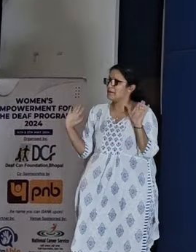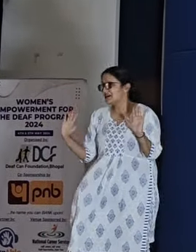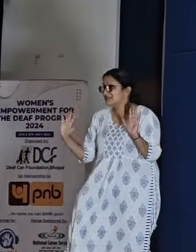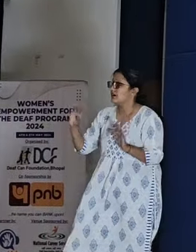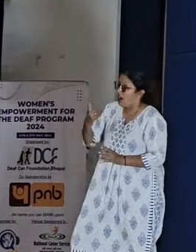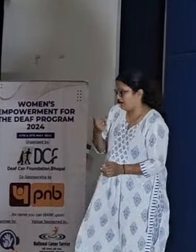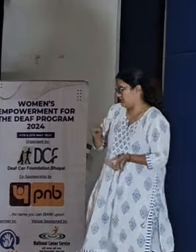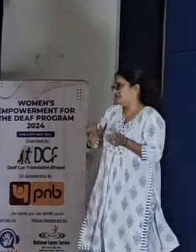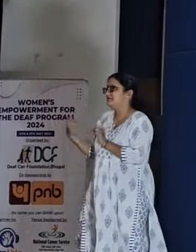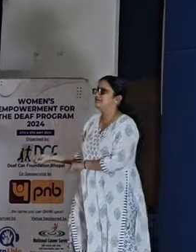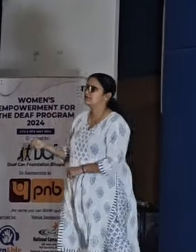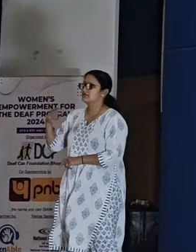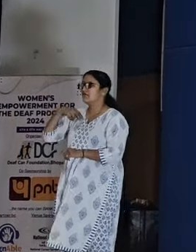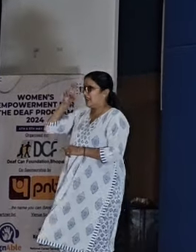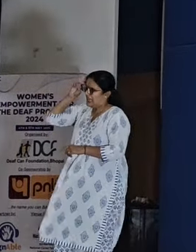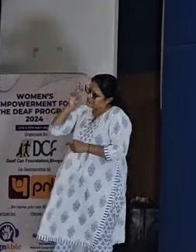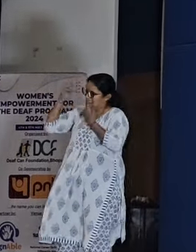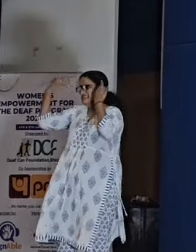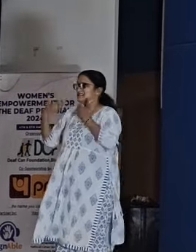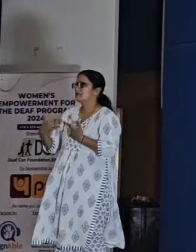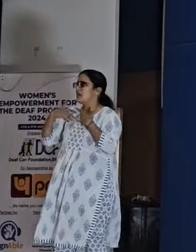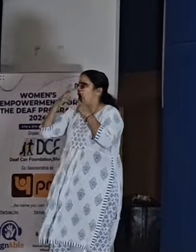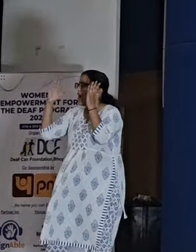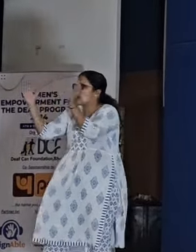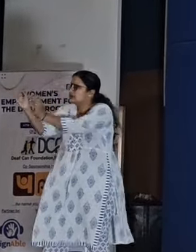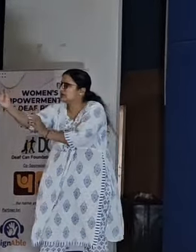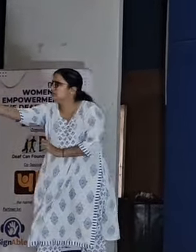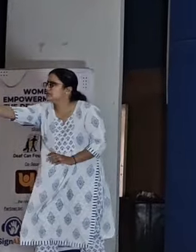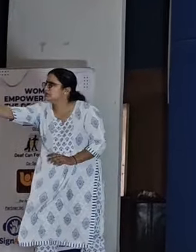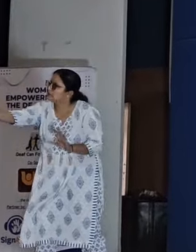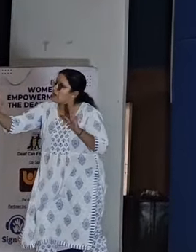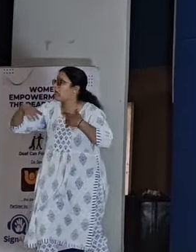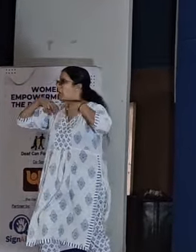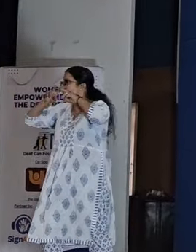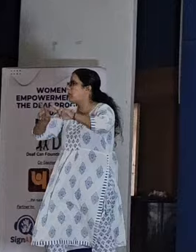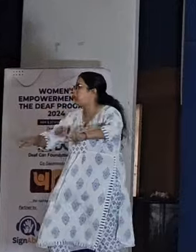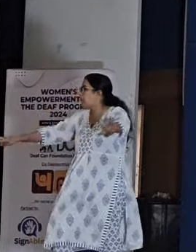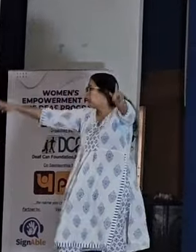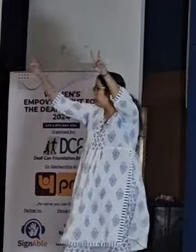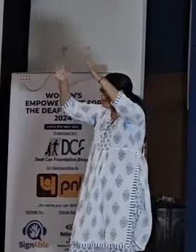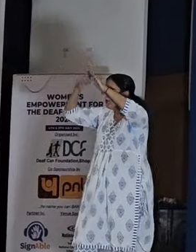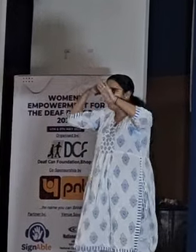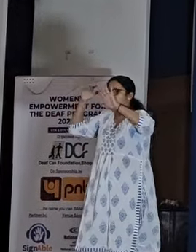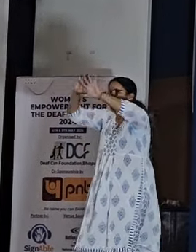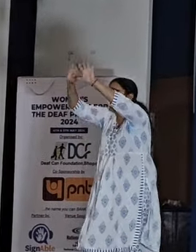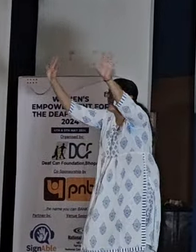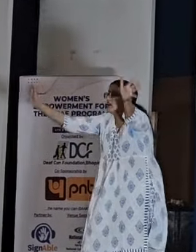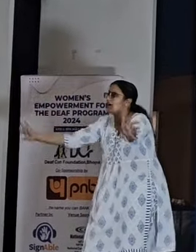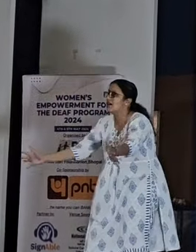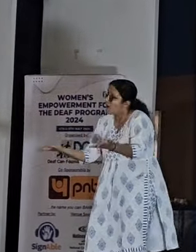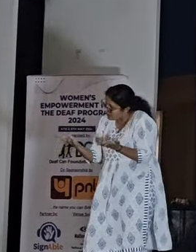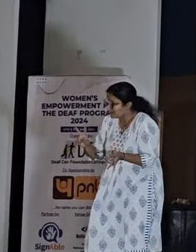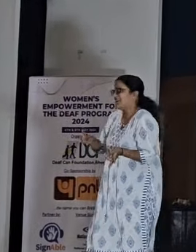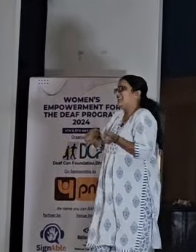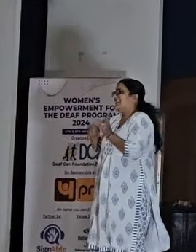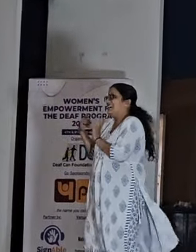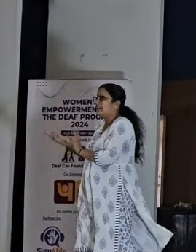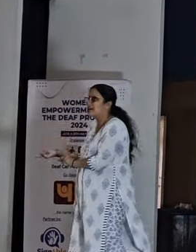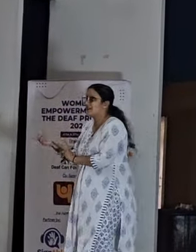इतने एरिया में वो देख सकते हैं, या तो अशर होता है, जैसे बहुत सारे लोग होते हैं कि जिन्हें अशर होता है, जिन्हें